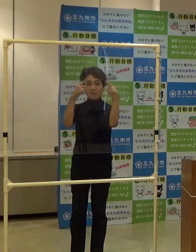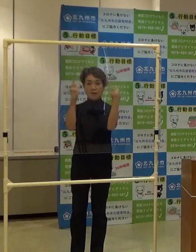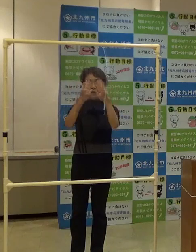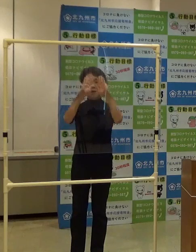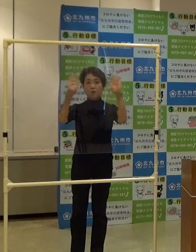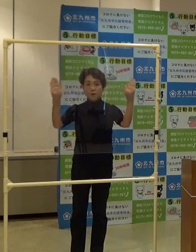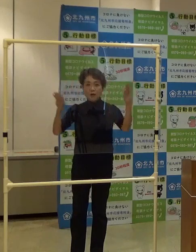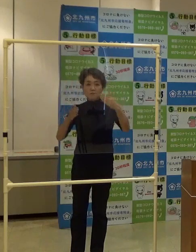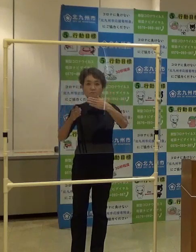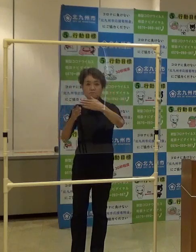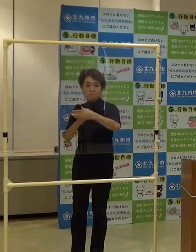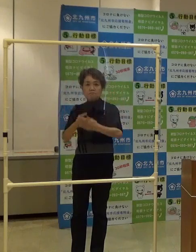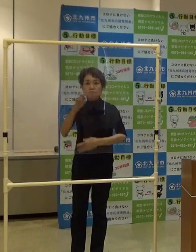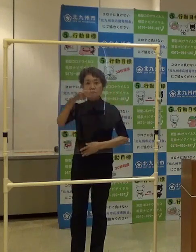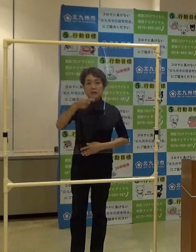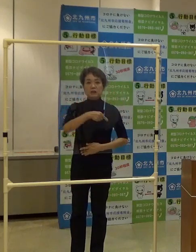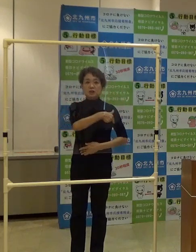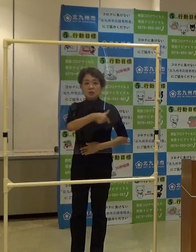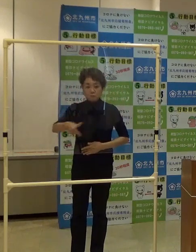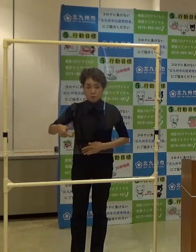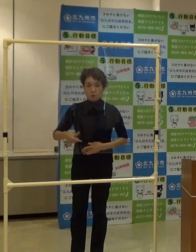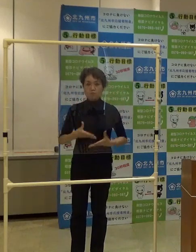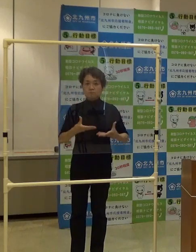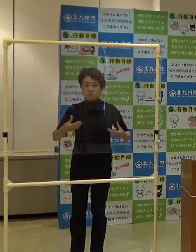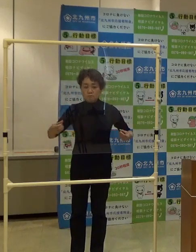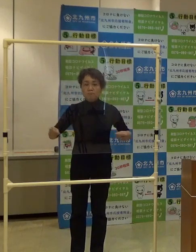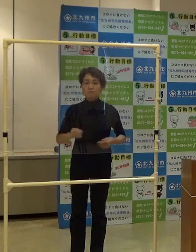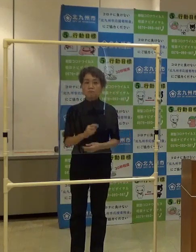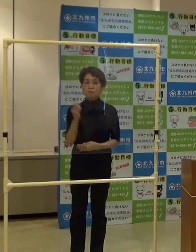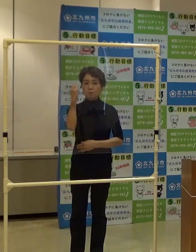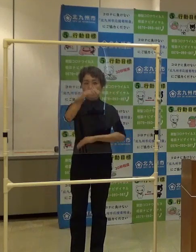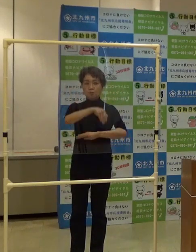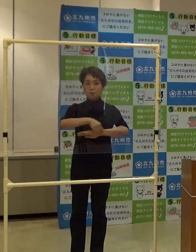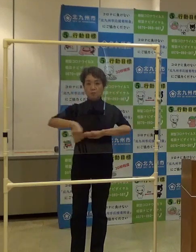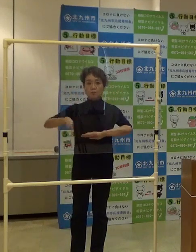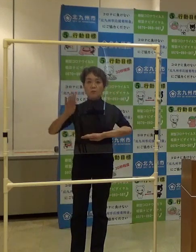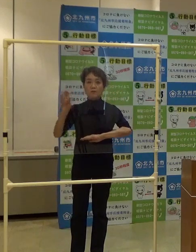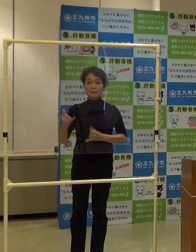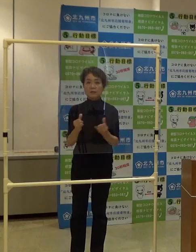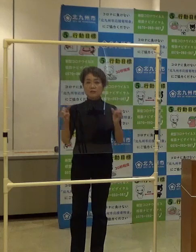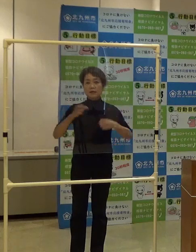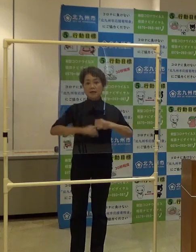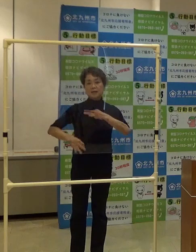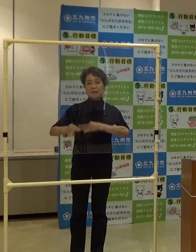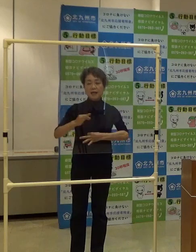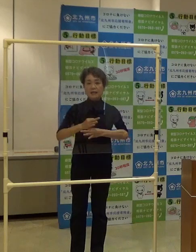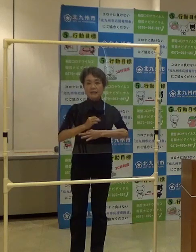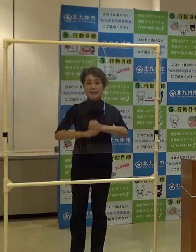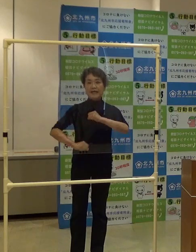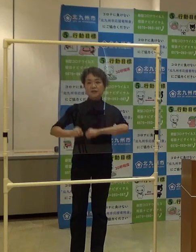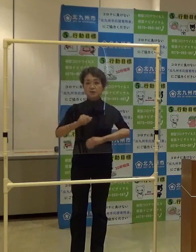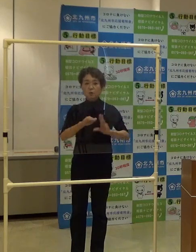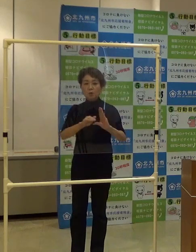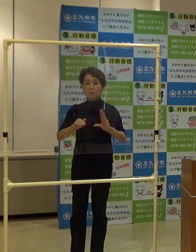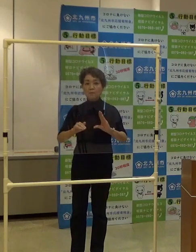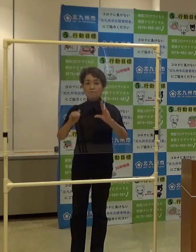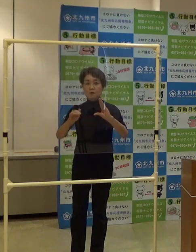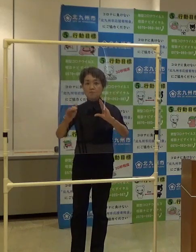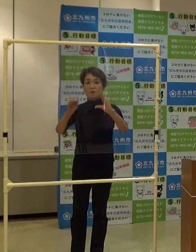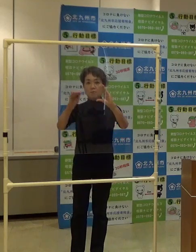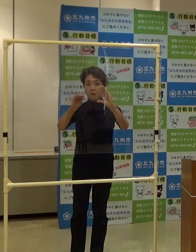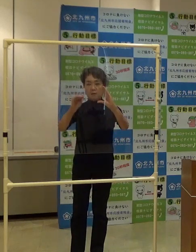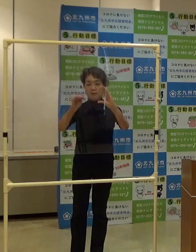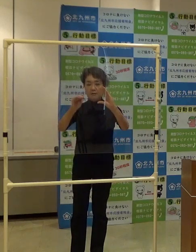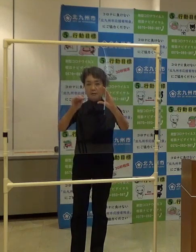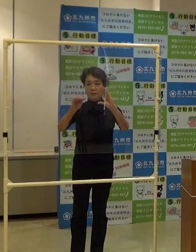制限を一部緩和する予定であります。社会経済活動のレベルを徐々に引き上げてまいります